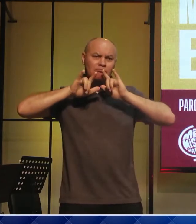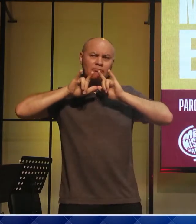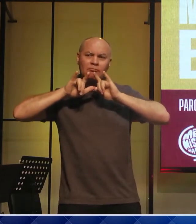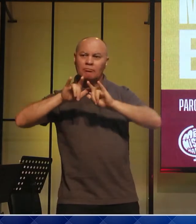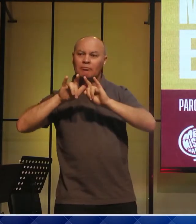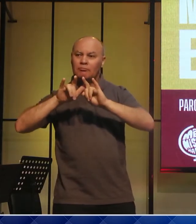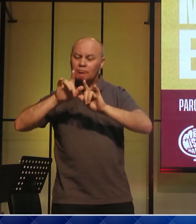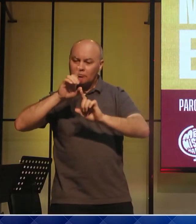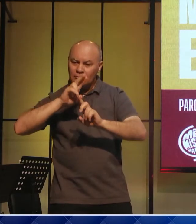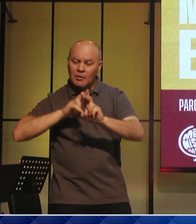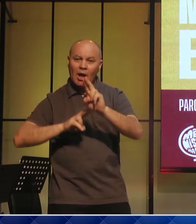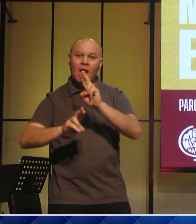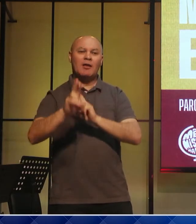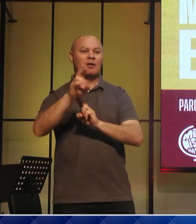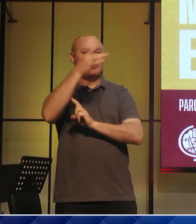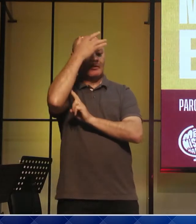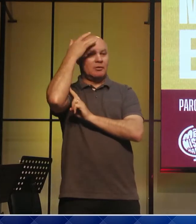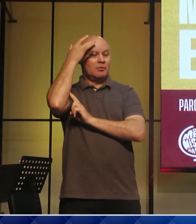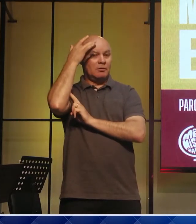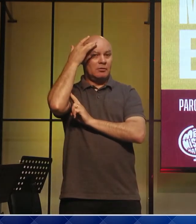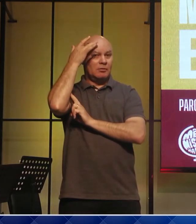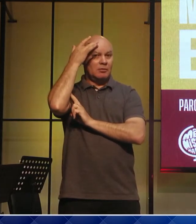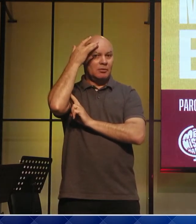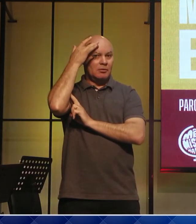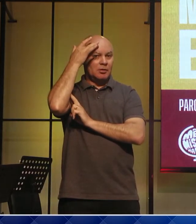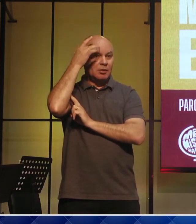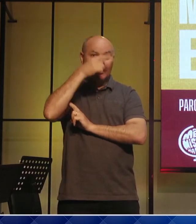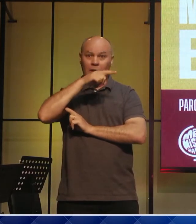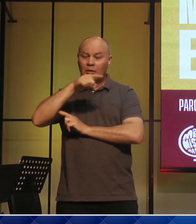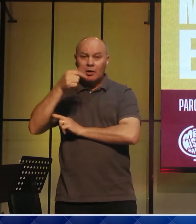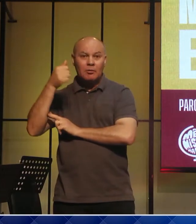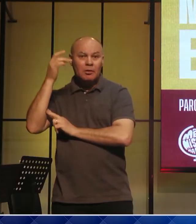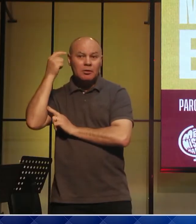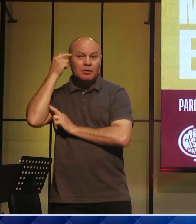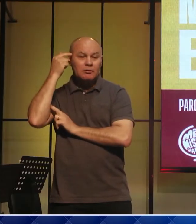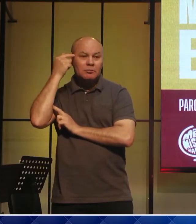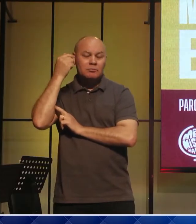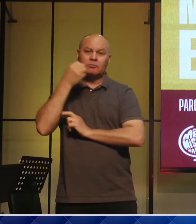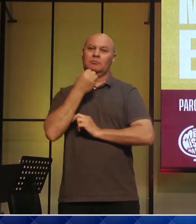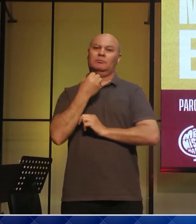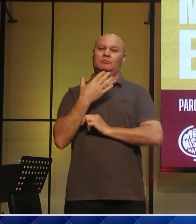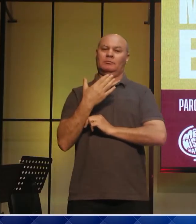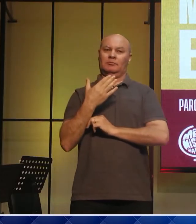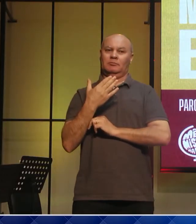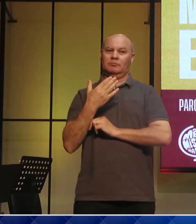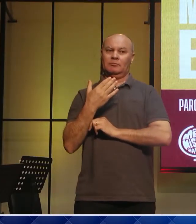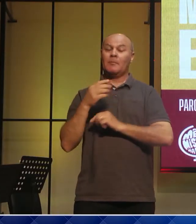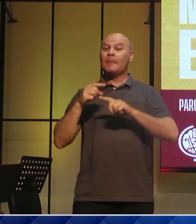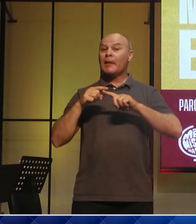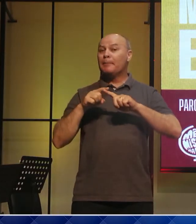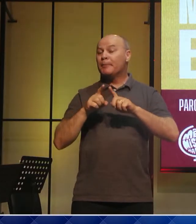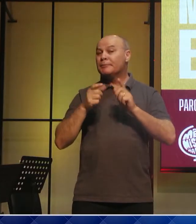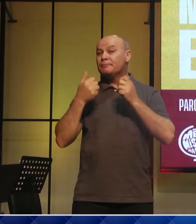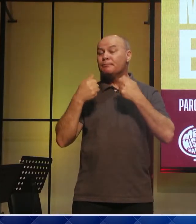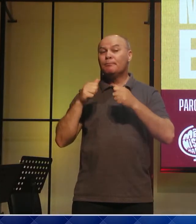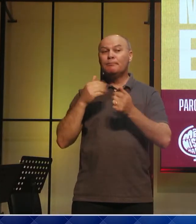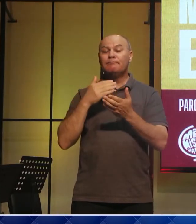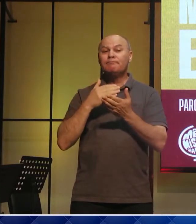Pense nisso. Pense nisso. Mas isso começa na nossa